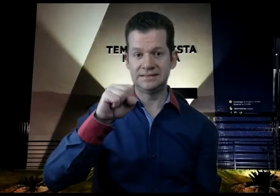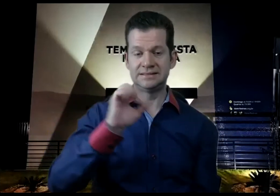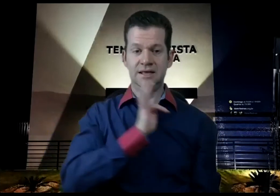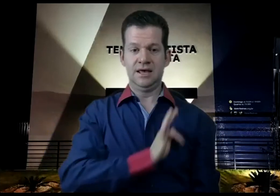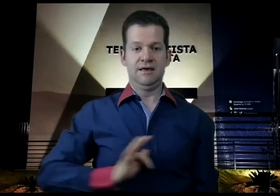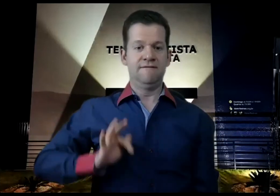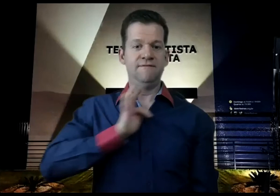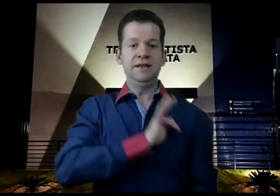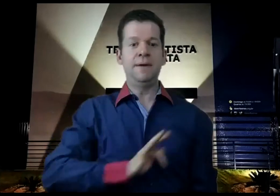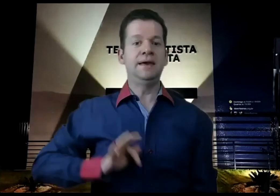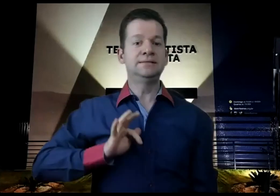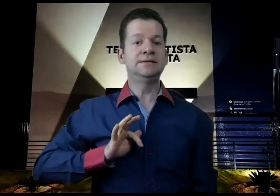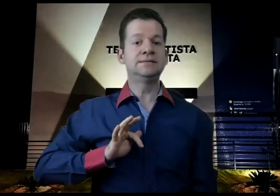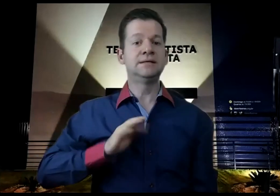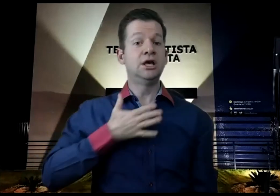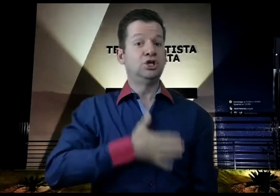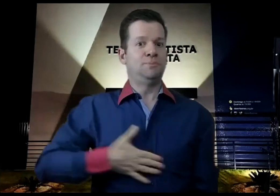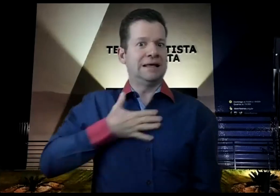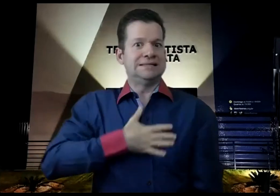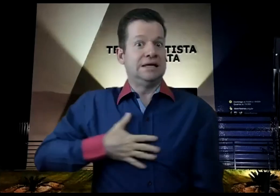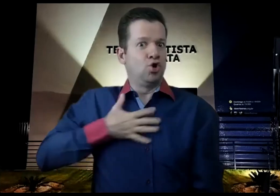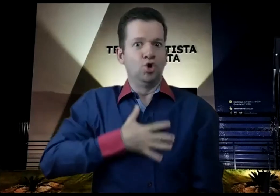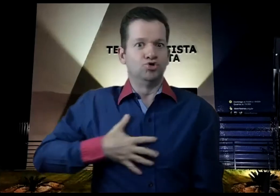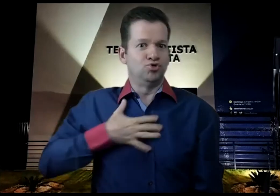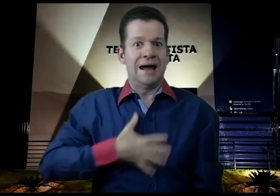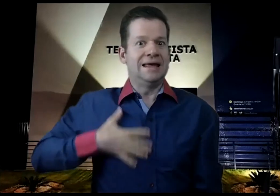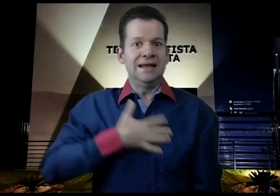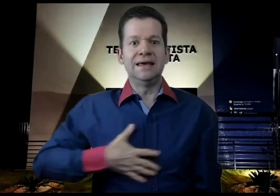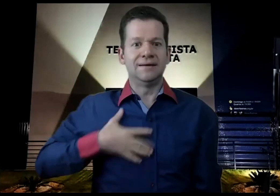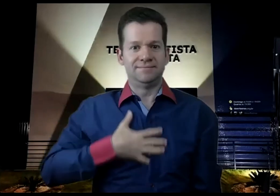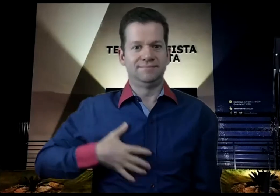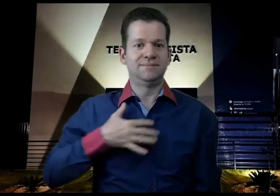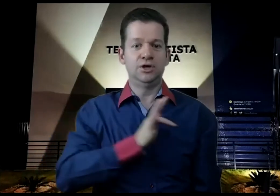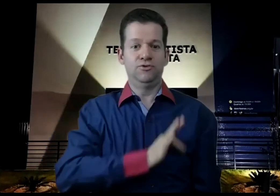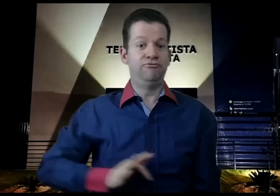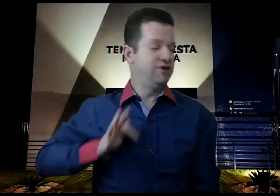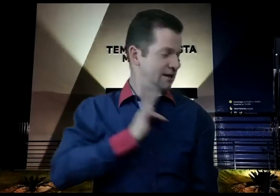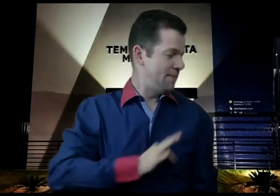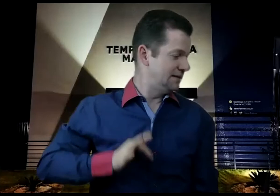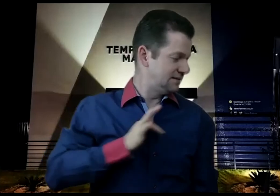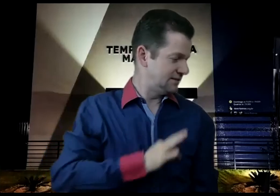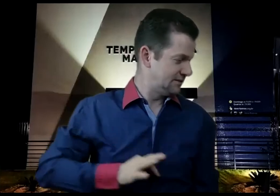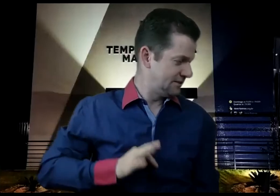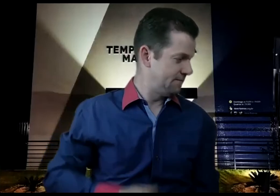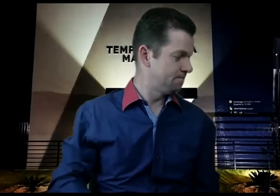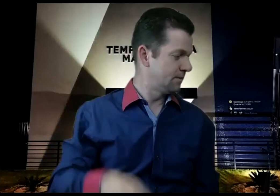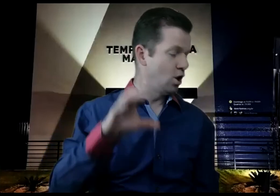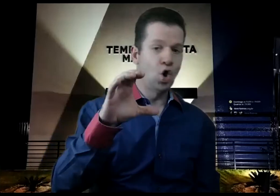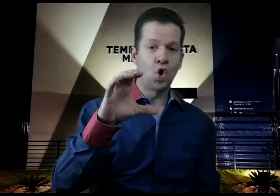Filipenses. Filipenses, de prazer, gozo, alegria. Certo? Filipenses.